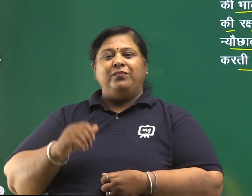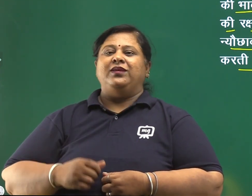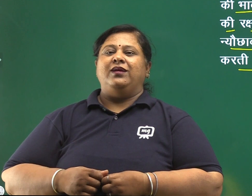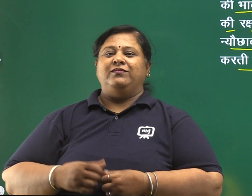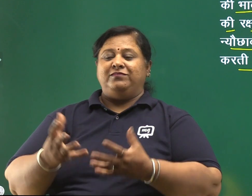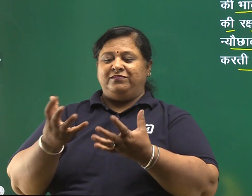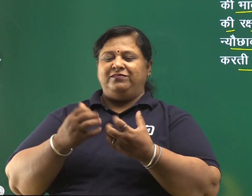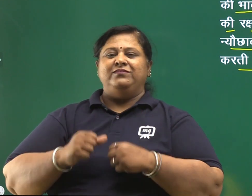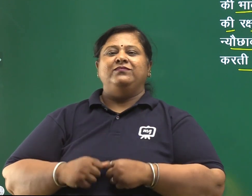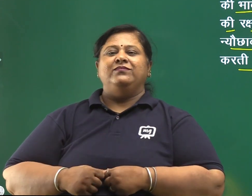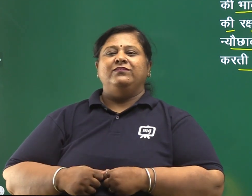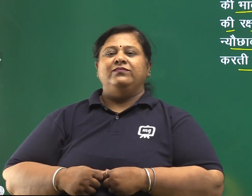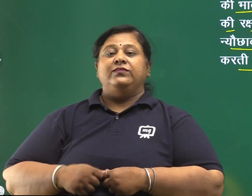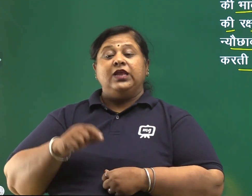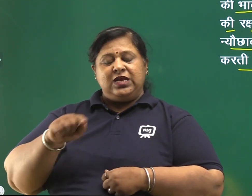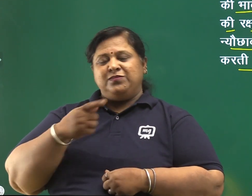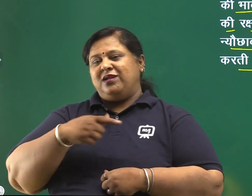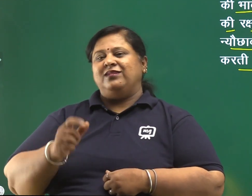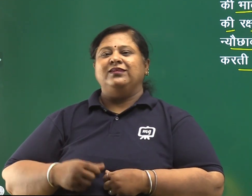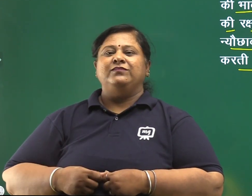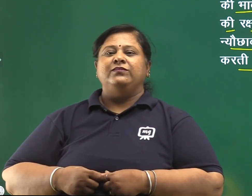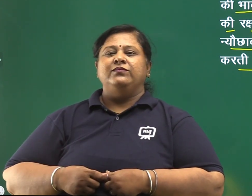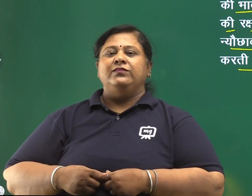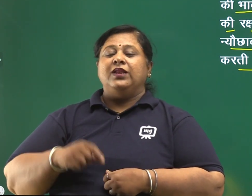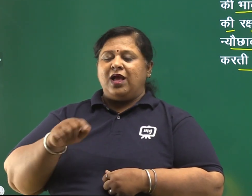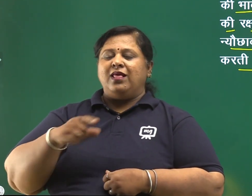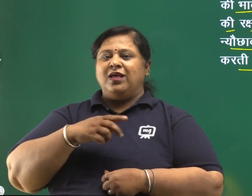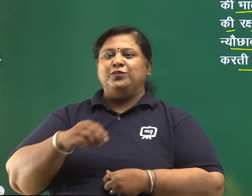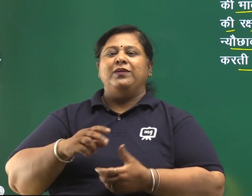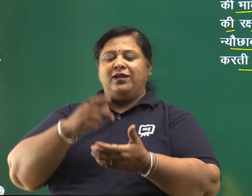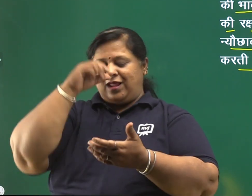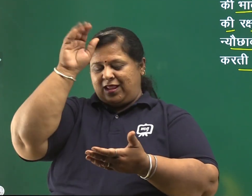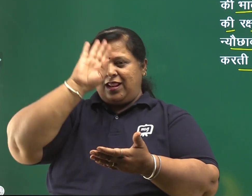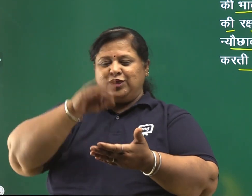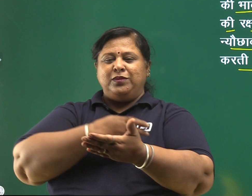किया। इस प्रकार से रानी लक्ष्मीबाई